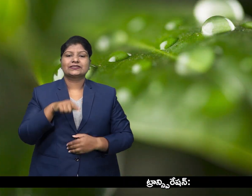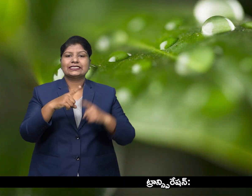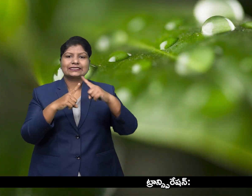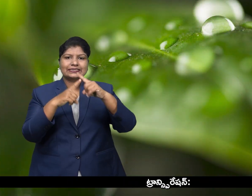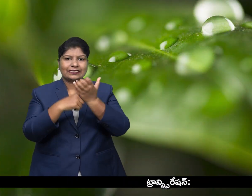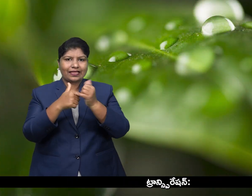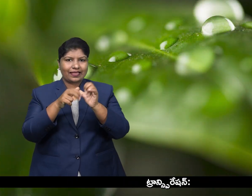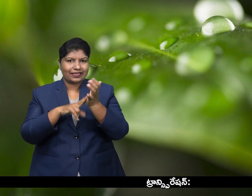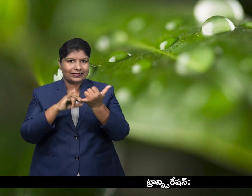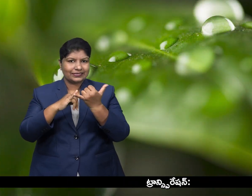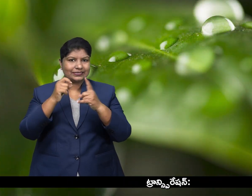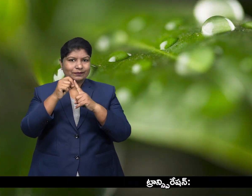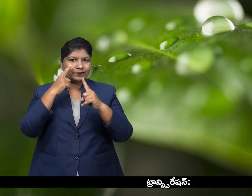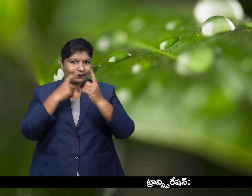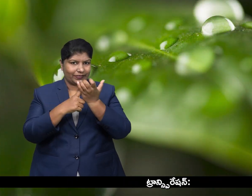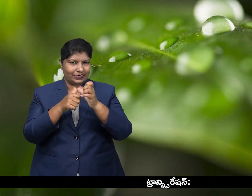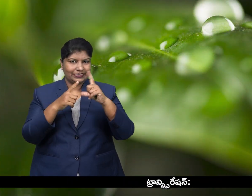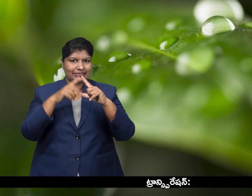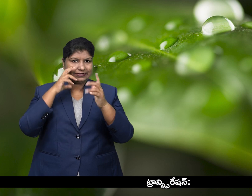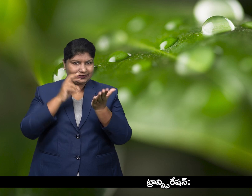ట్రాన్స్పిరేషన్